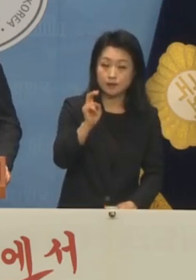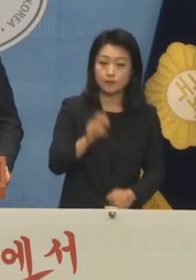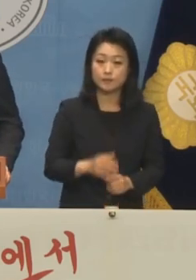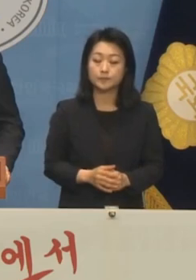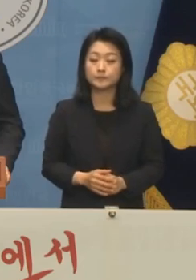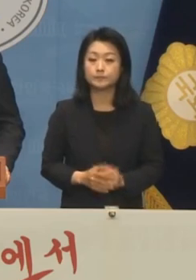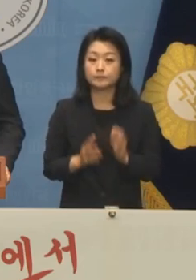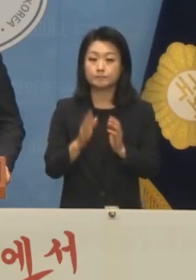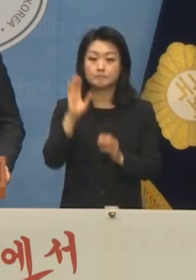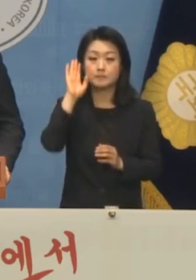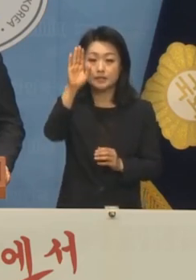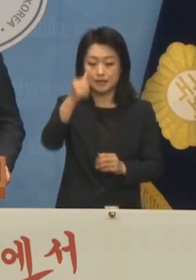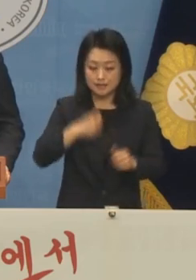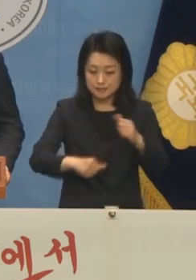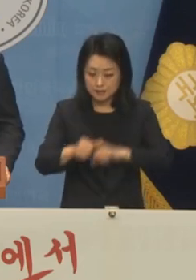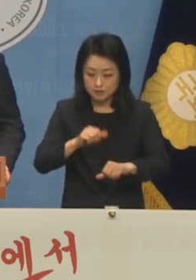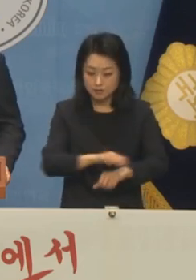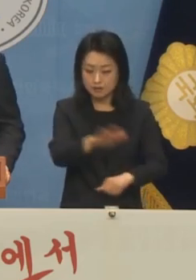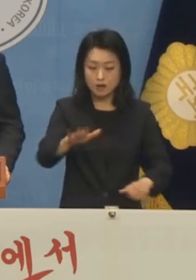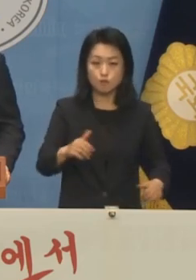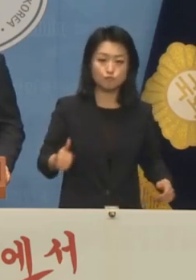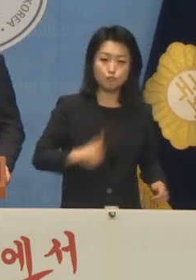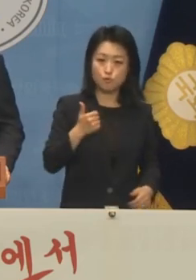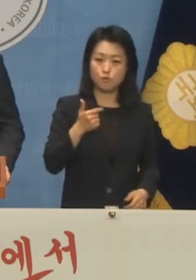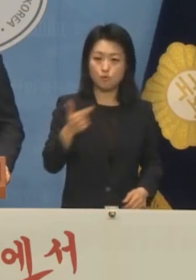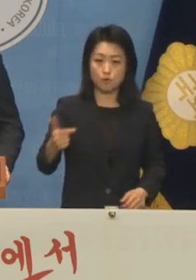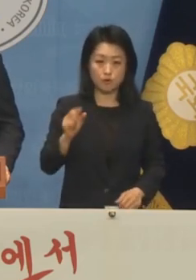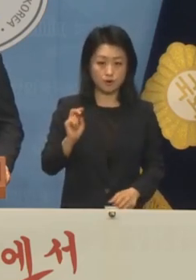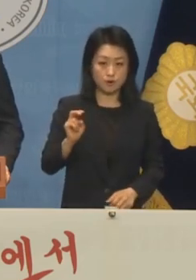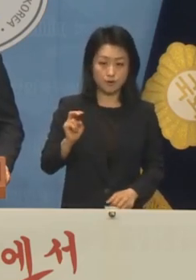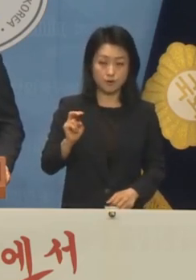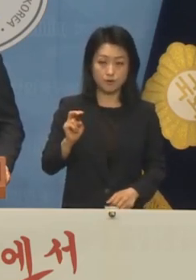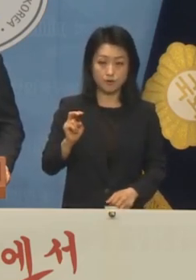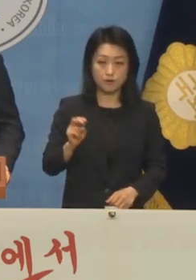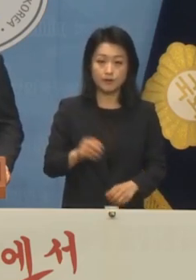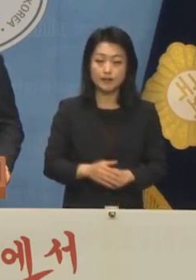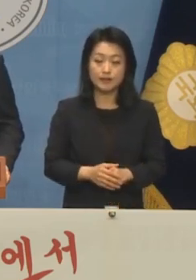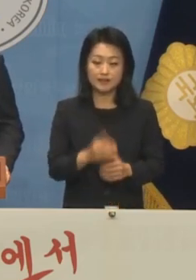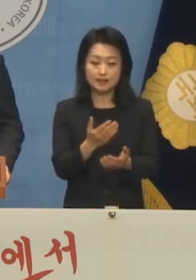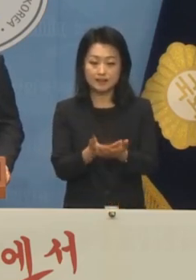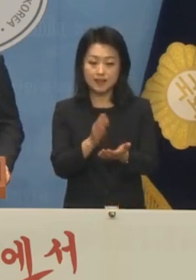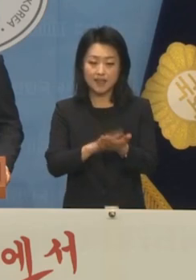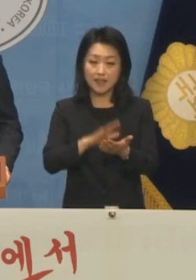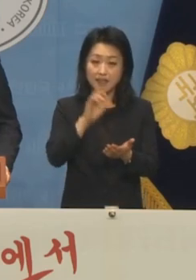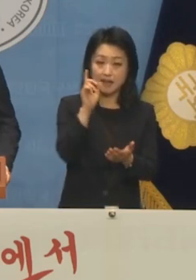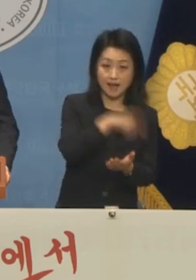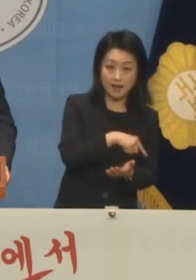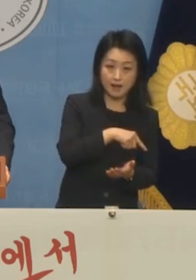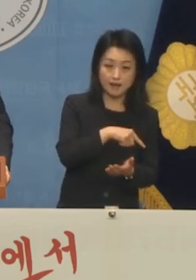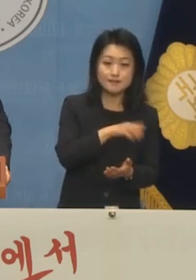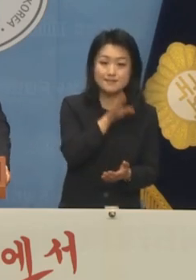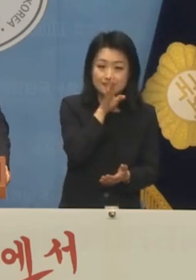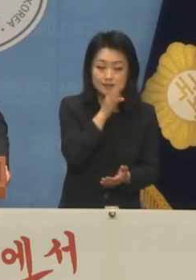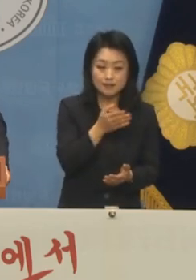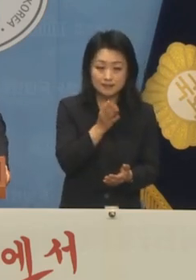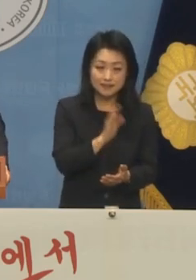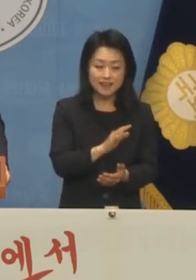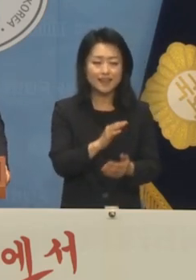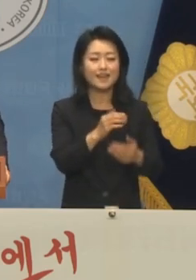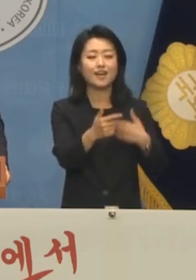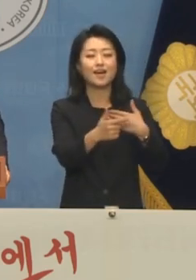분노한 미래 세대, 분노한 MZ세대들이 개혁안을 개혁이란 이름으로